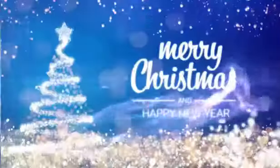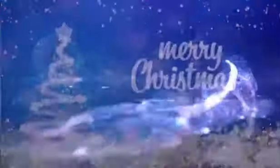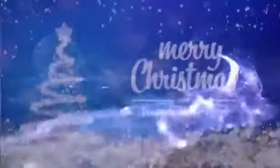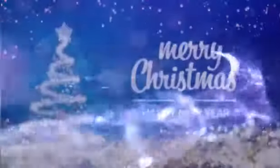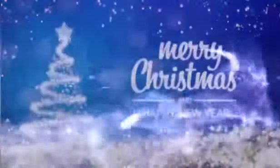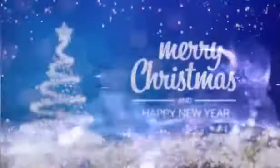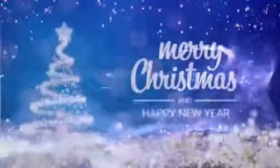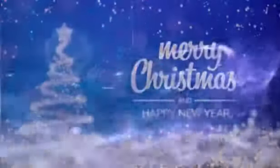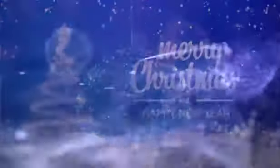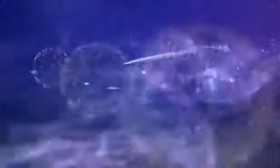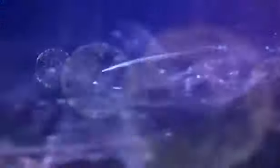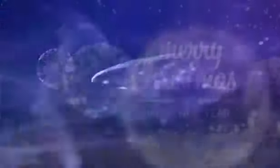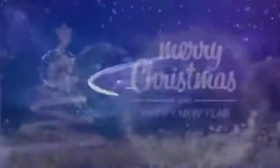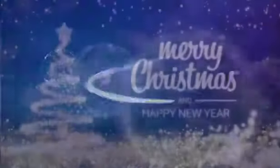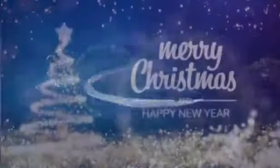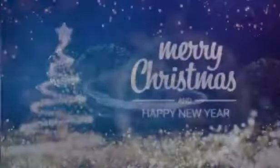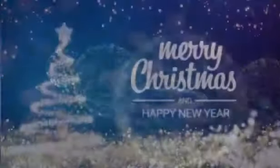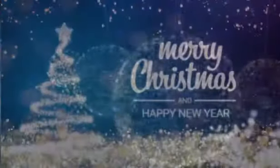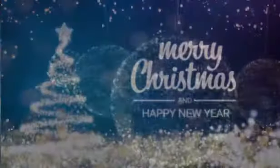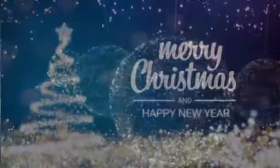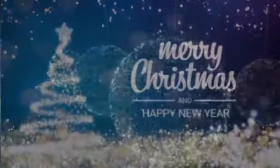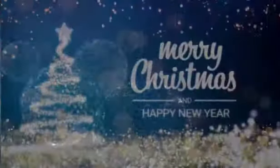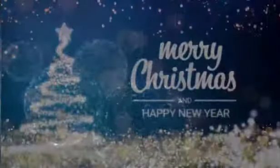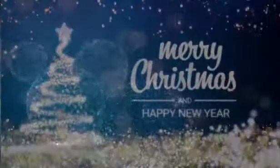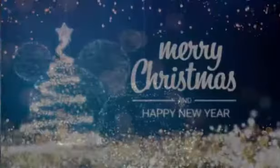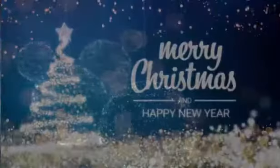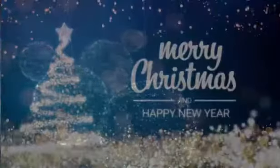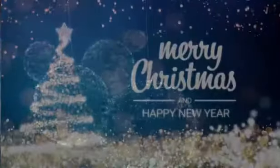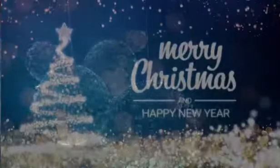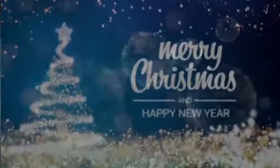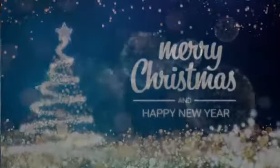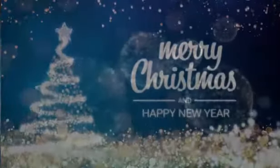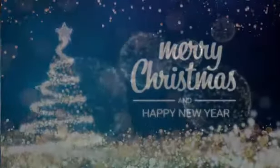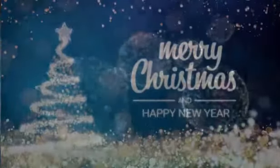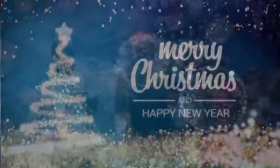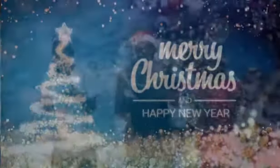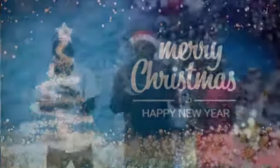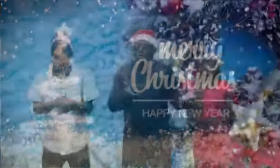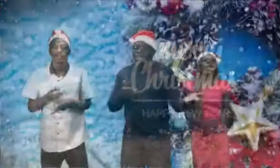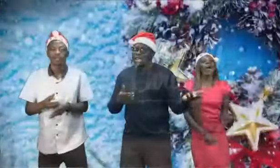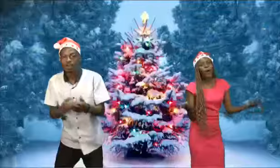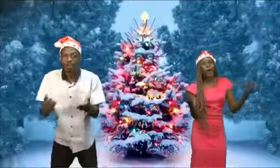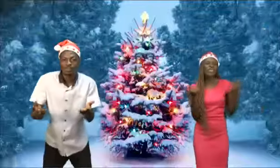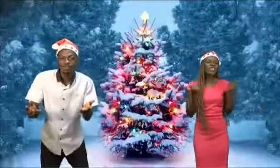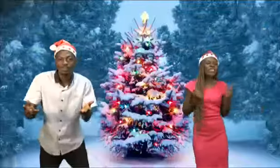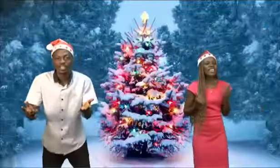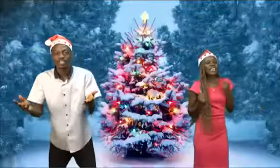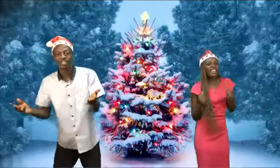Eresi mesi lo wole de, odun tuntun de. La wa nyo, odun lo de o e. Odun de